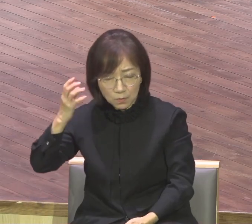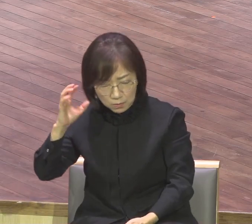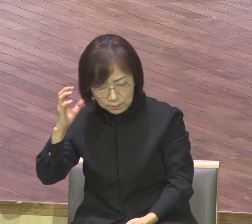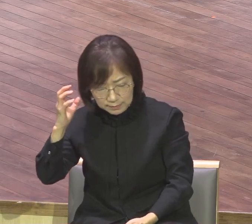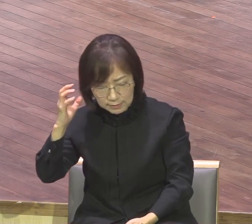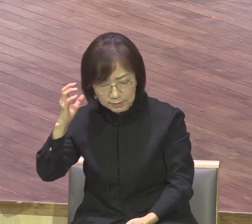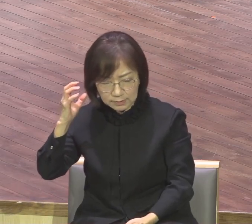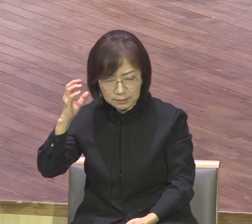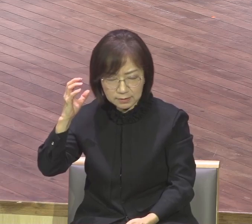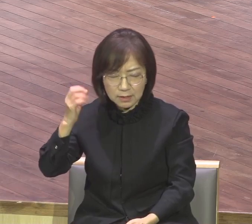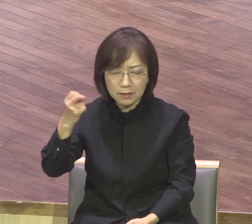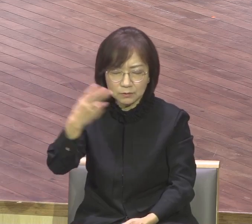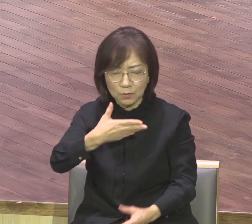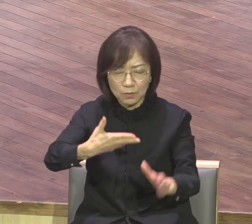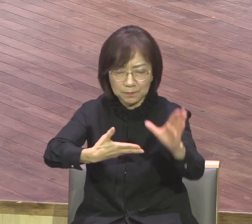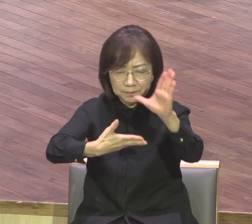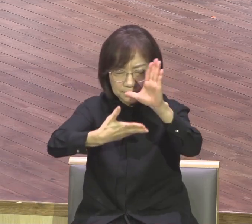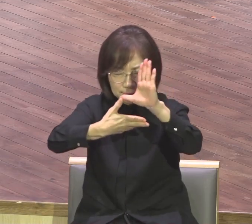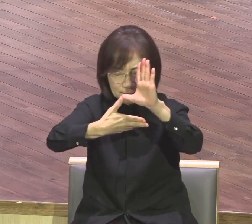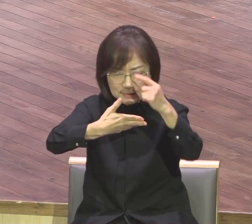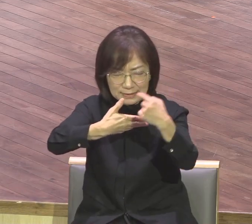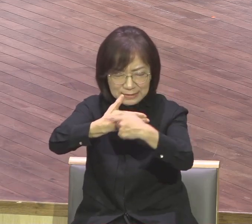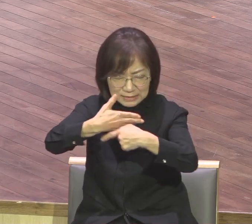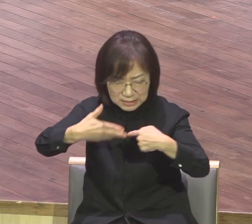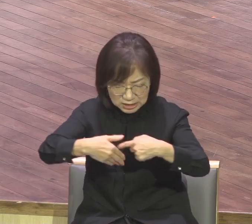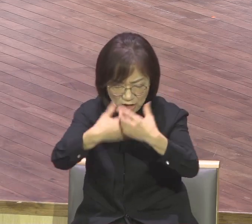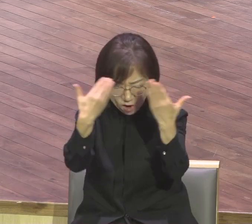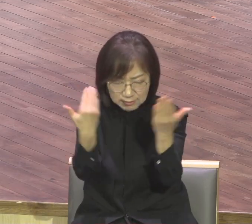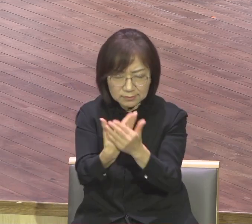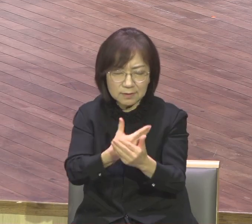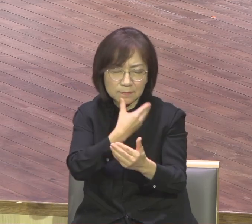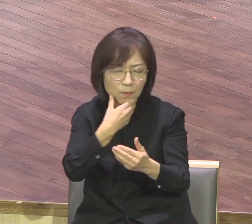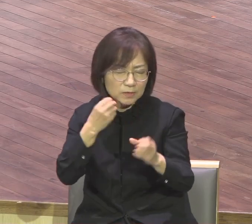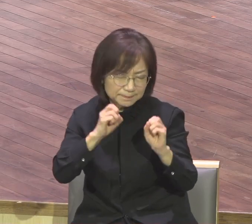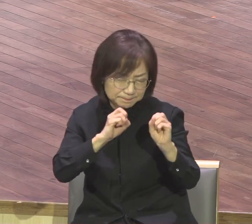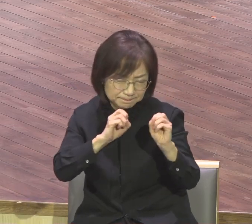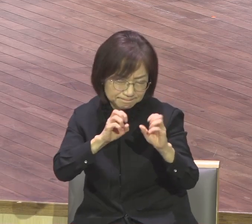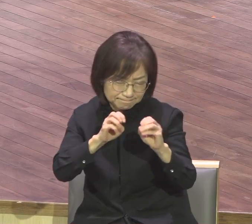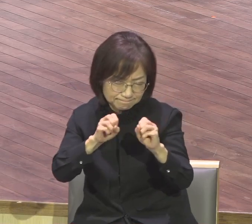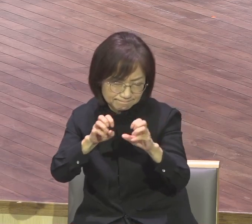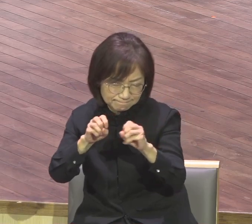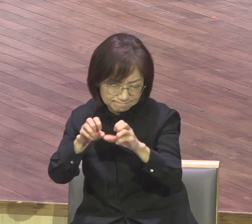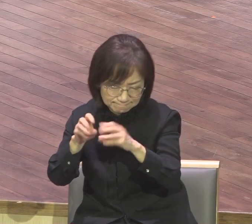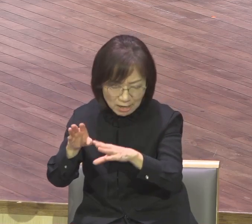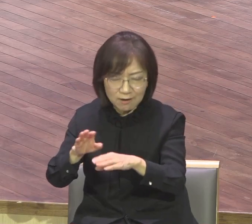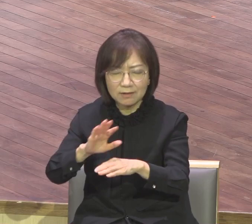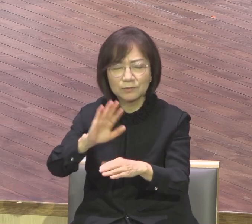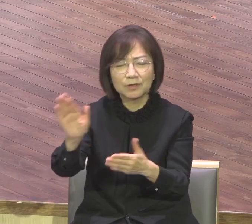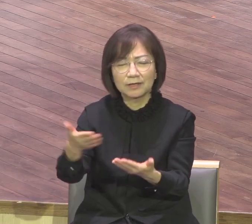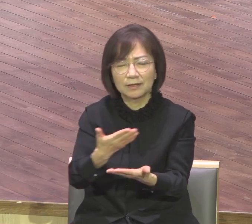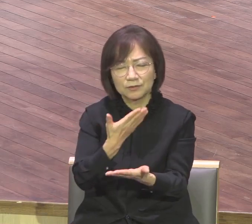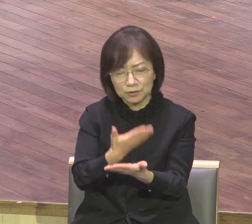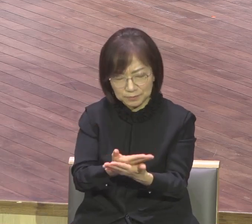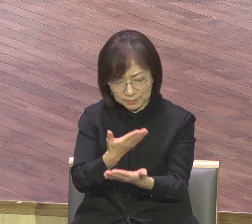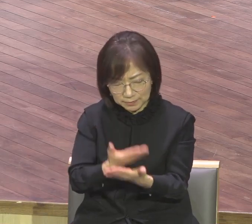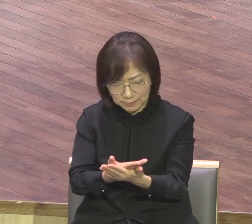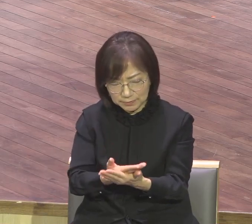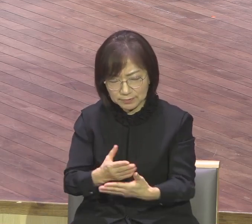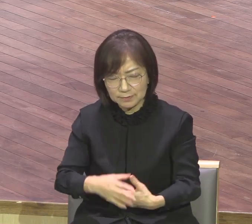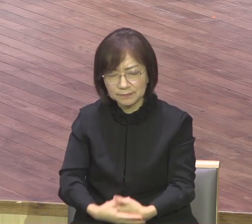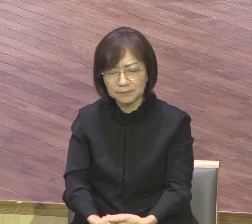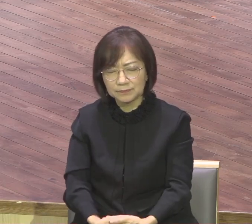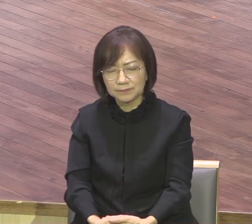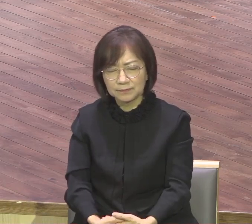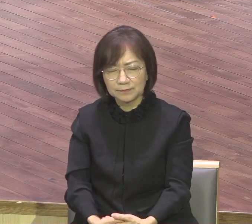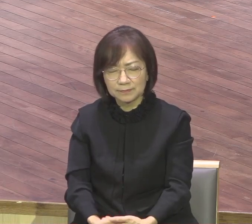이 남미 전 지역에 복음이 증거되는 시작이 되게 하여 주옵소서. Sea un comienzo de la evangelización de